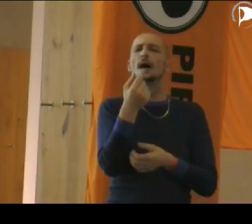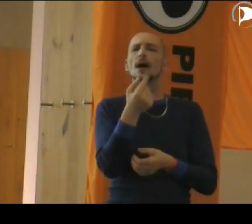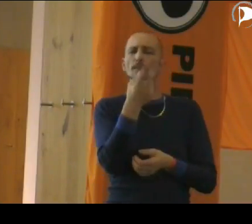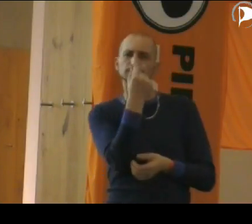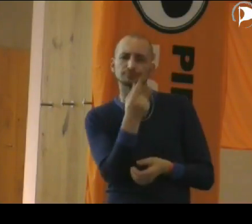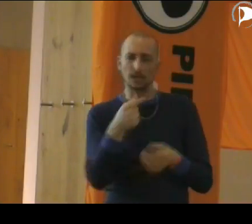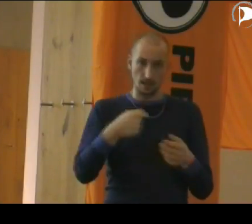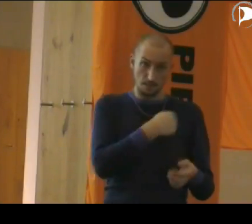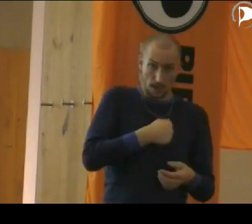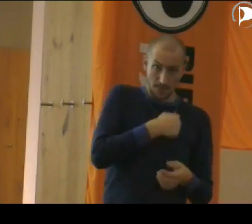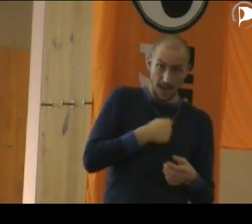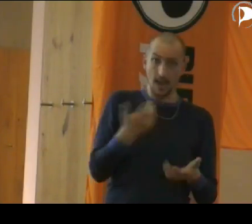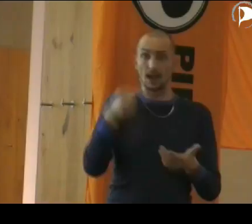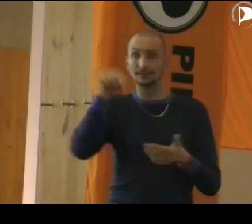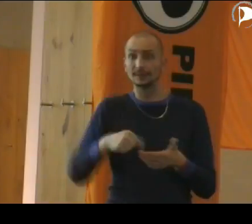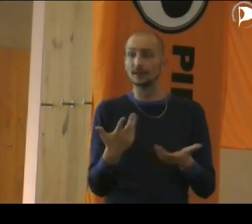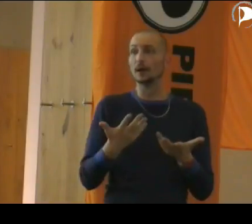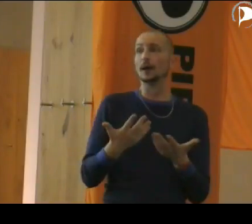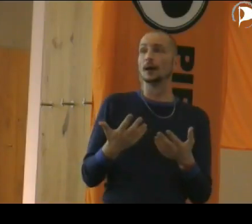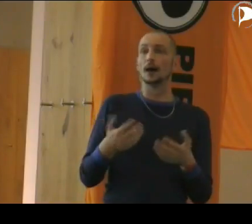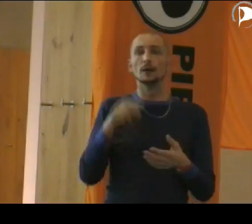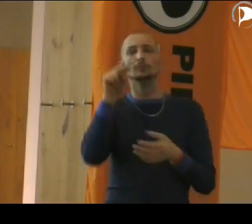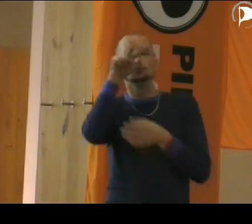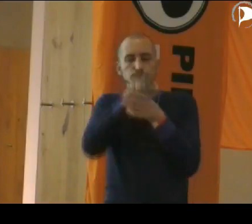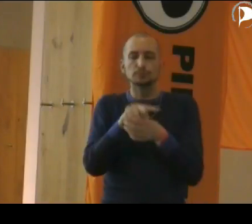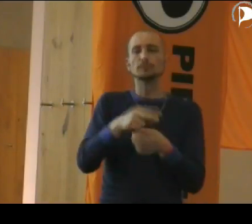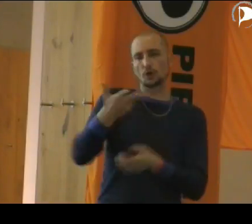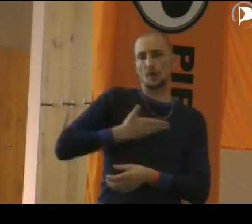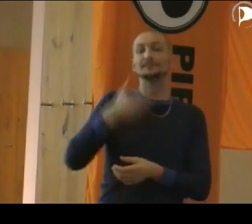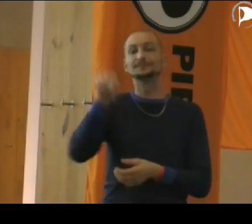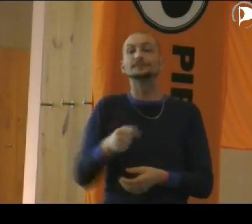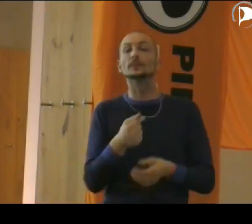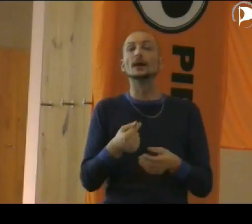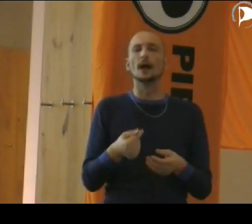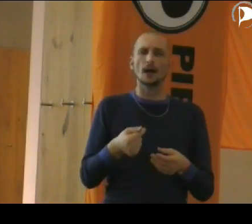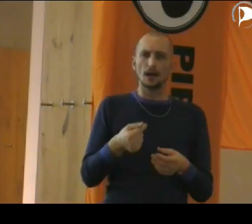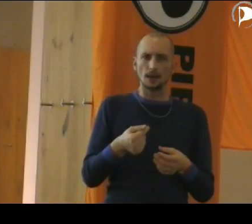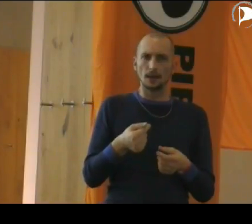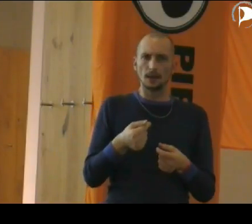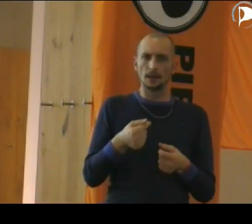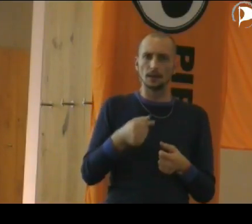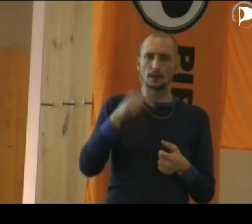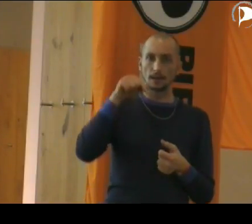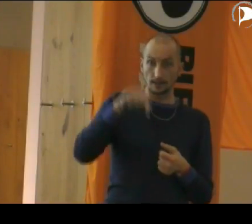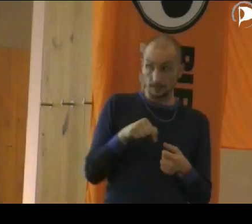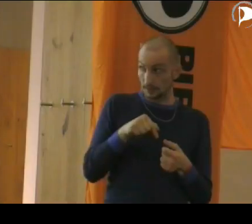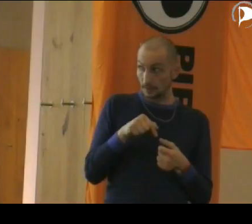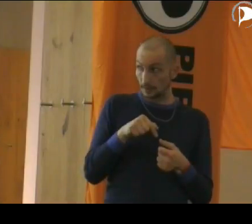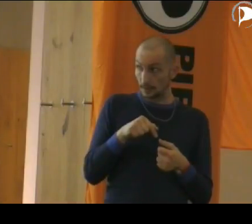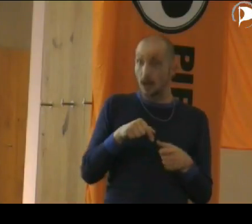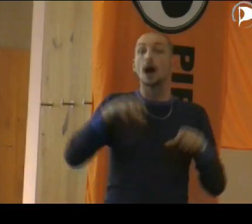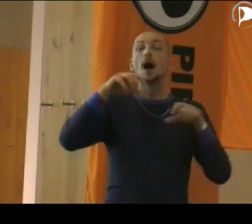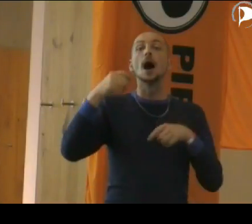habe ich eine langjährige kaufmännische ausbildung aber ich kann nicht mein vorstands haben zu besetzen